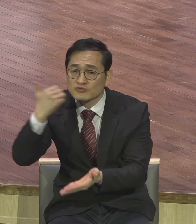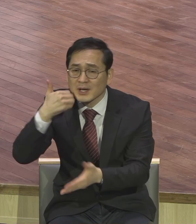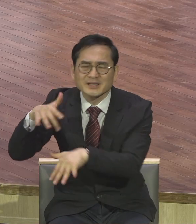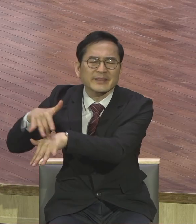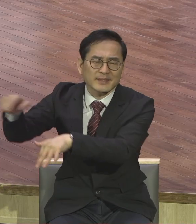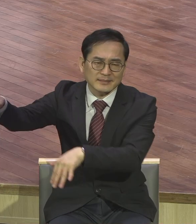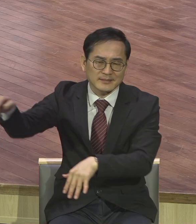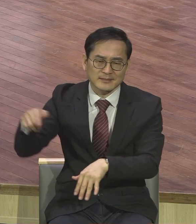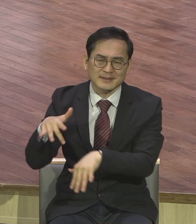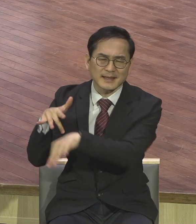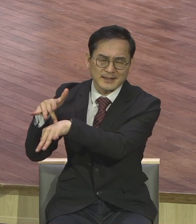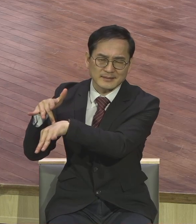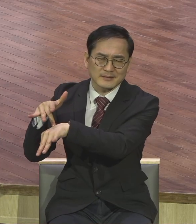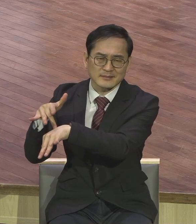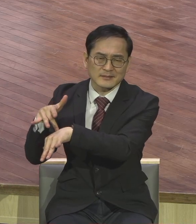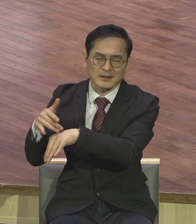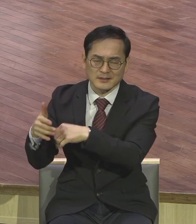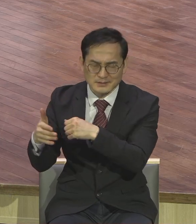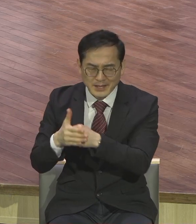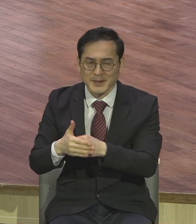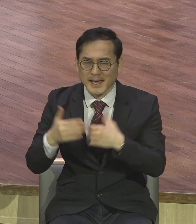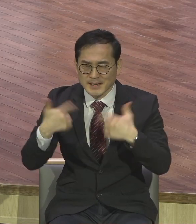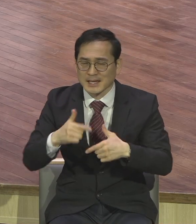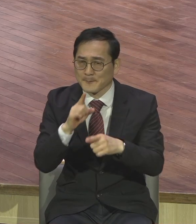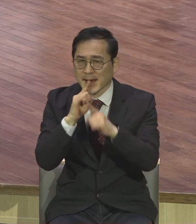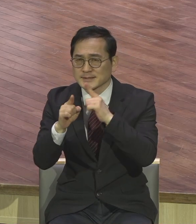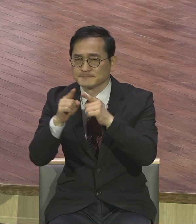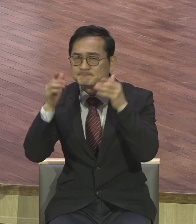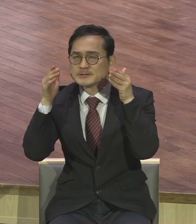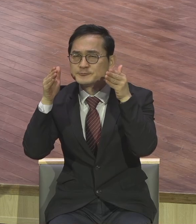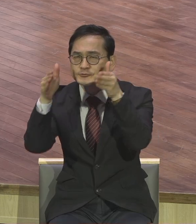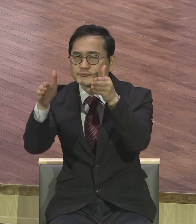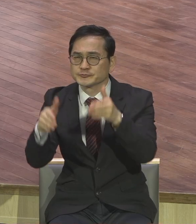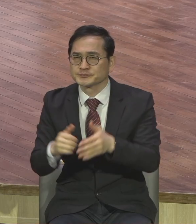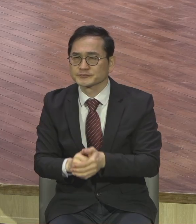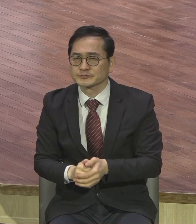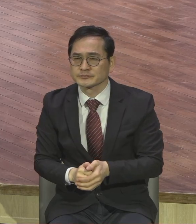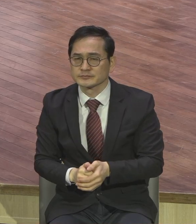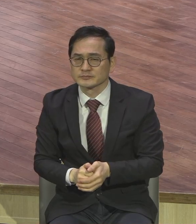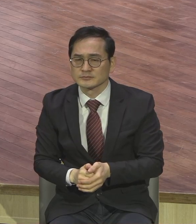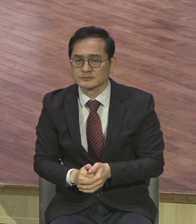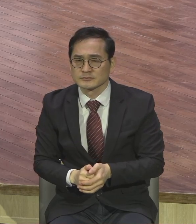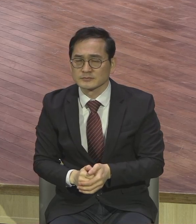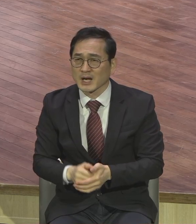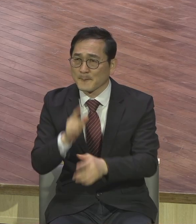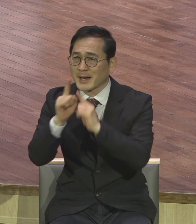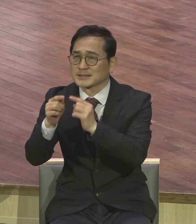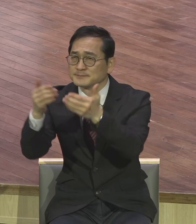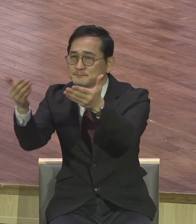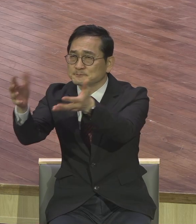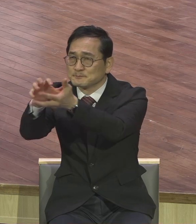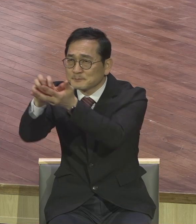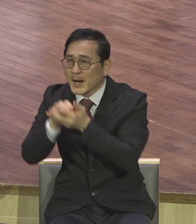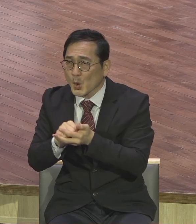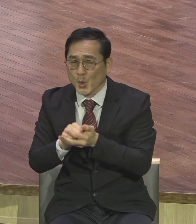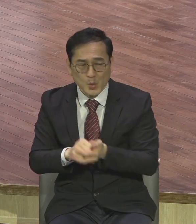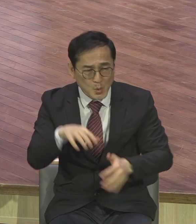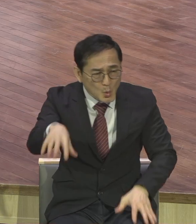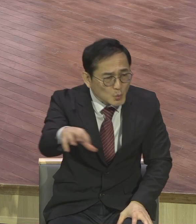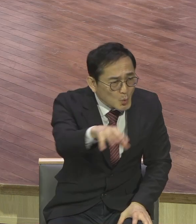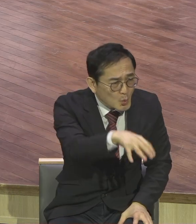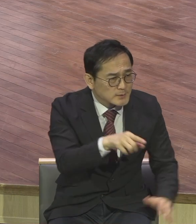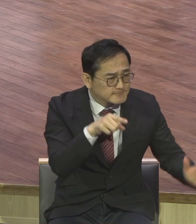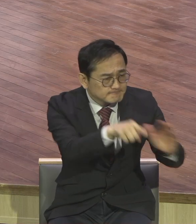그래서 여러분이 뭐 있어야 되는지 늘 말씀드리잖아요. 올해는 내가 현장을 한번 가져보자. 그리고